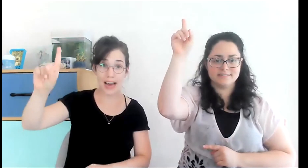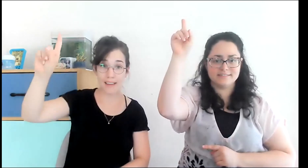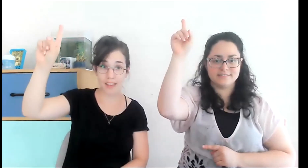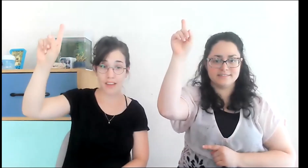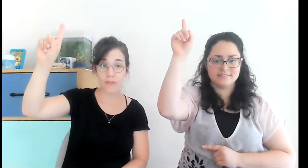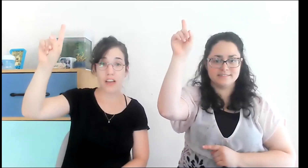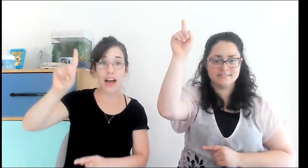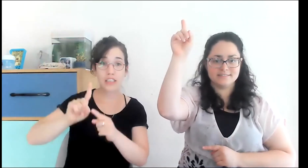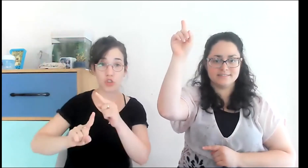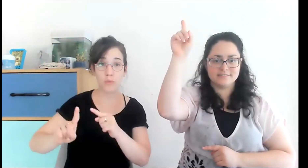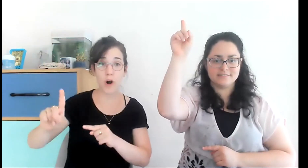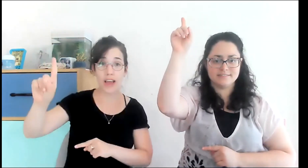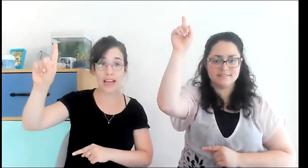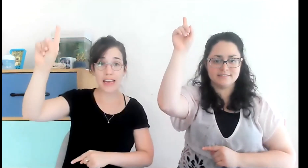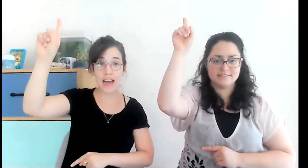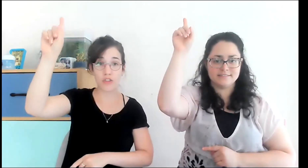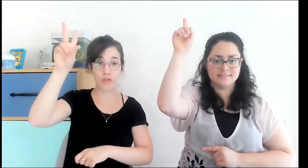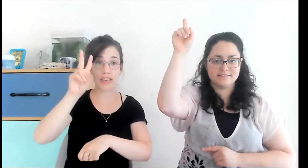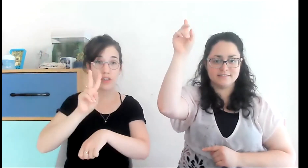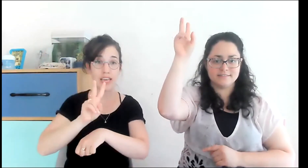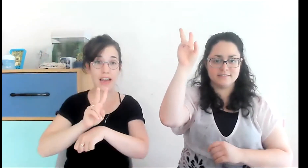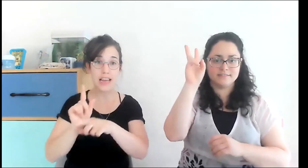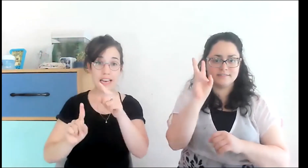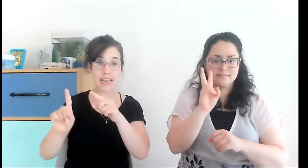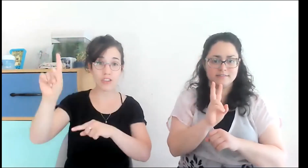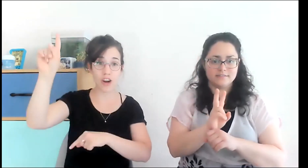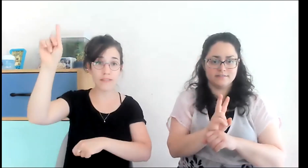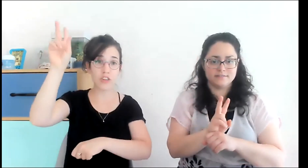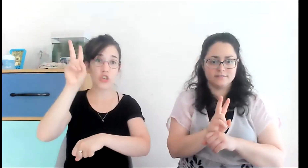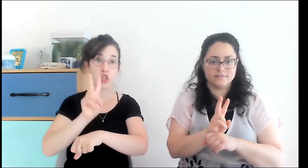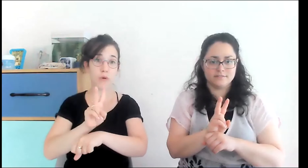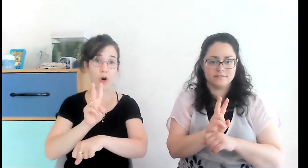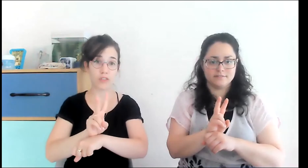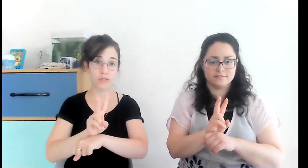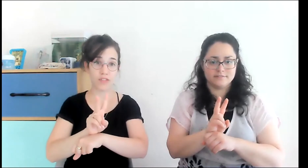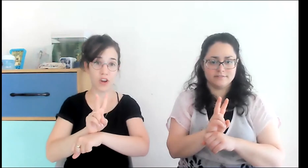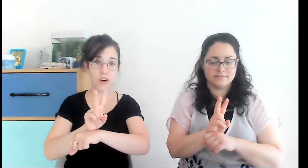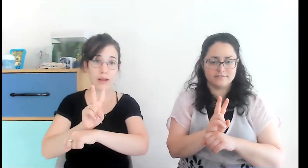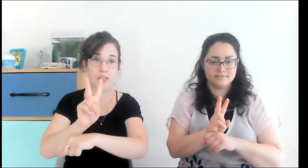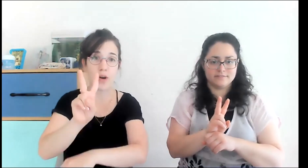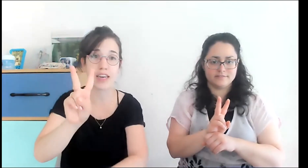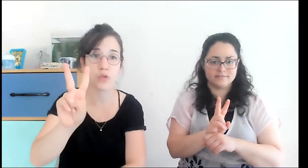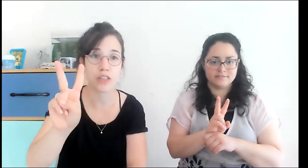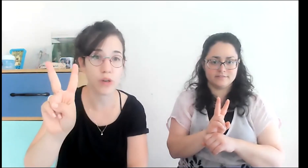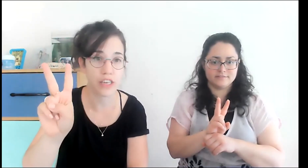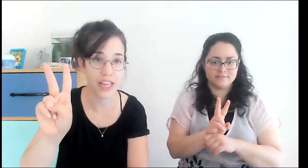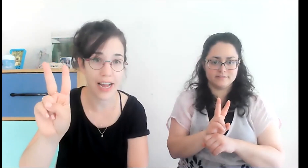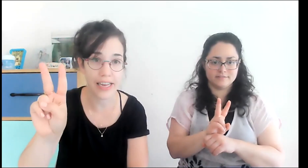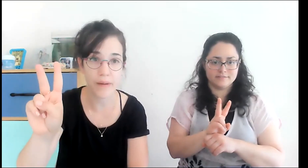עליו, אז שמור אלי הטוב. אני עושה אלי הטוב, שמור. אוקיי? בצורה כזו תעשו איתי שתיים,